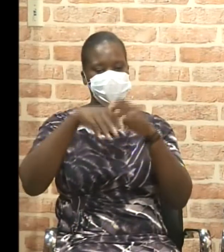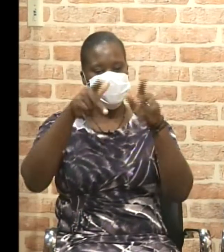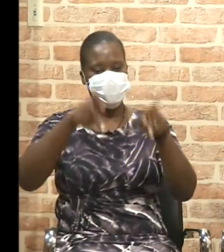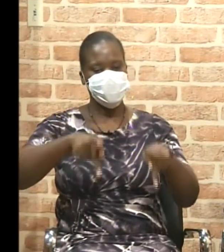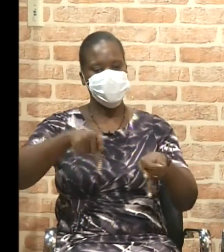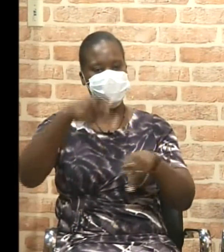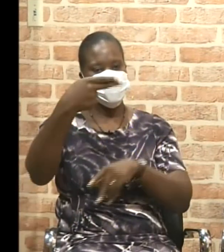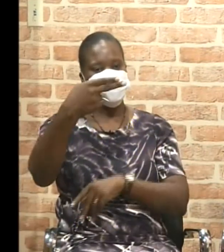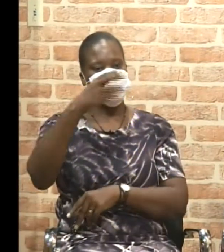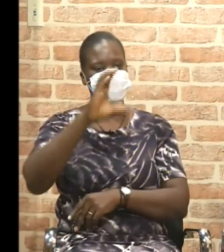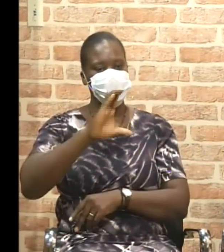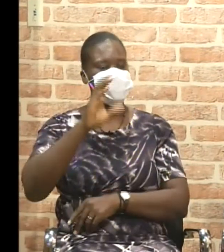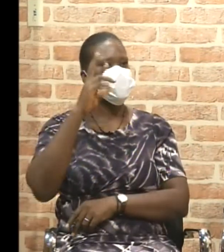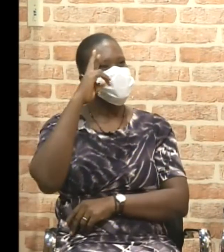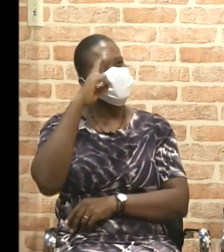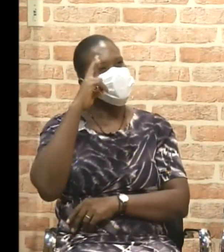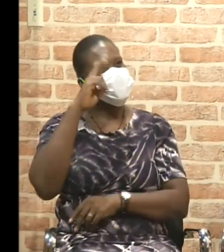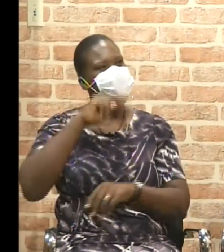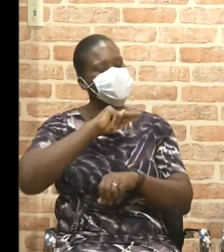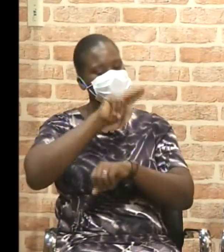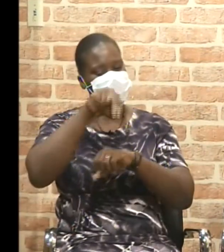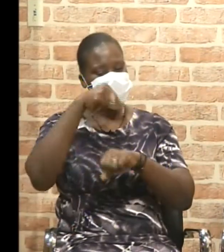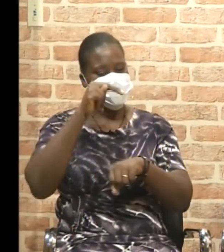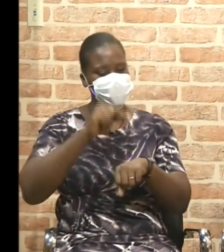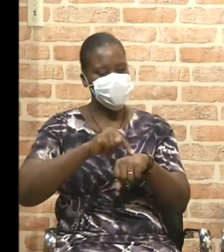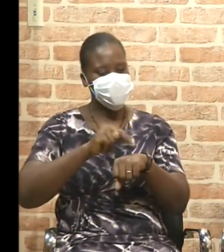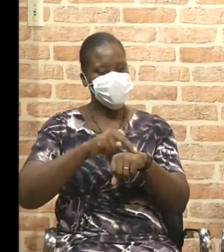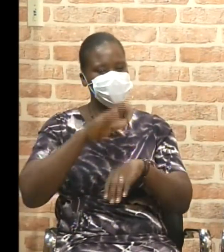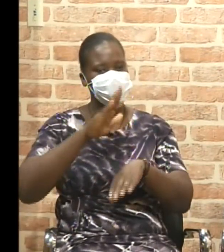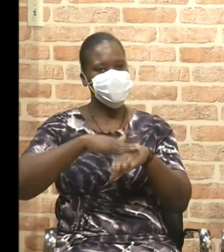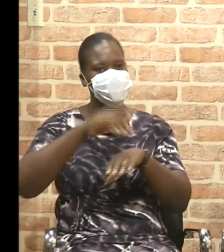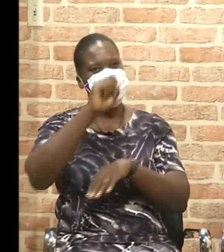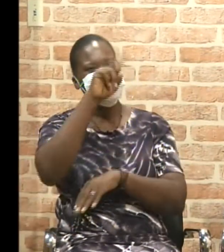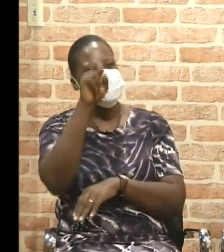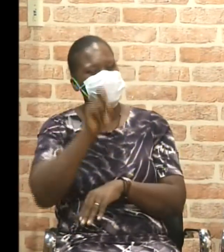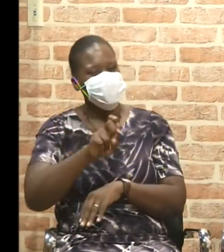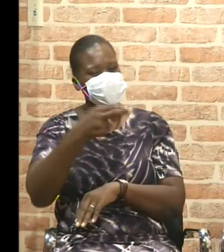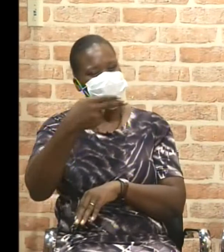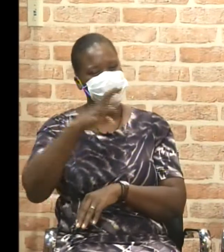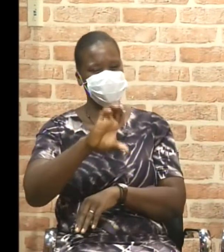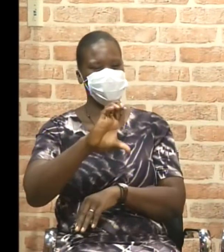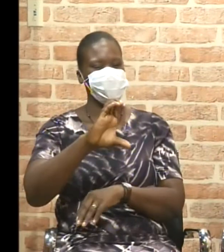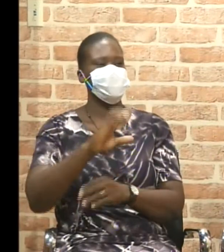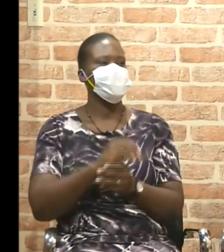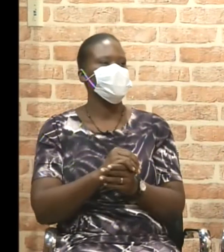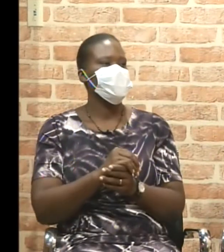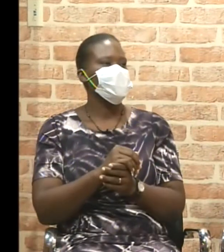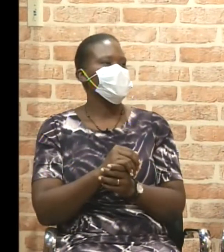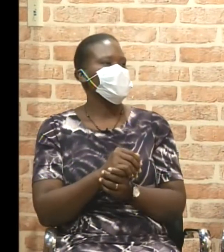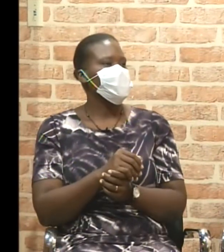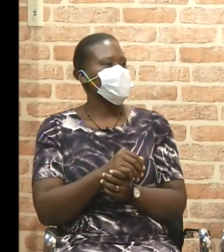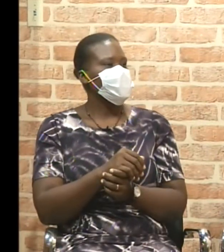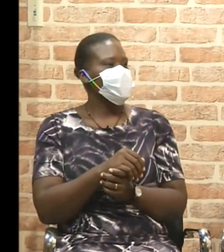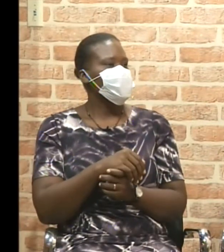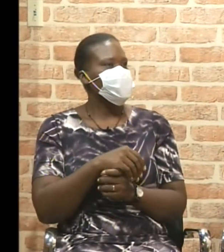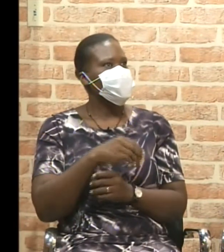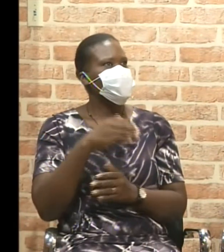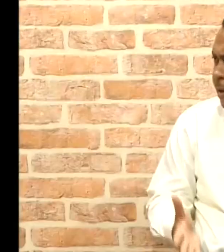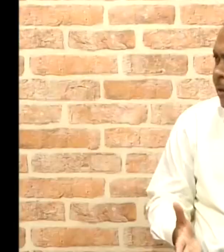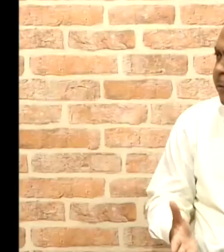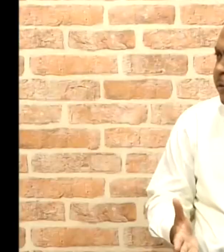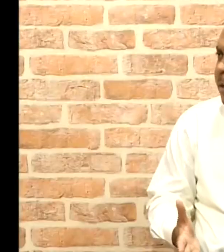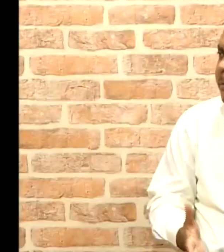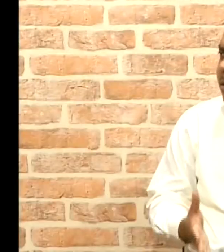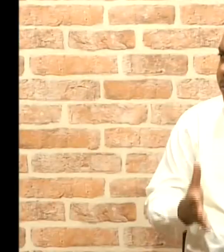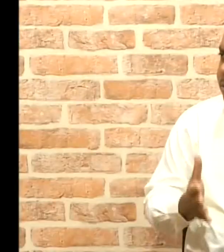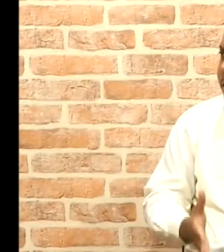réfléchi au niveau national, donc sur question handicap là. Parfait. Alors, on dit 13 mars, vous